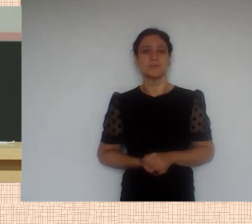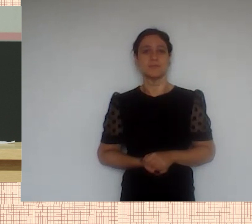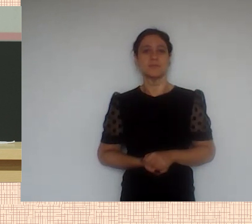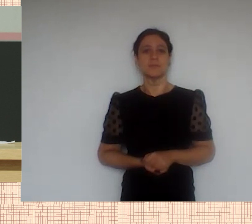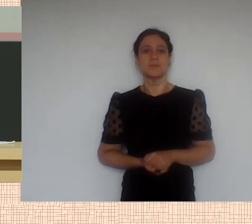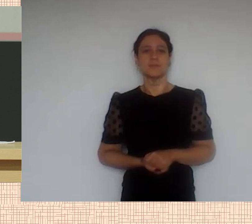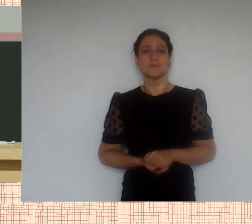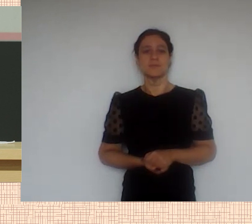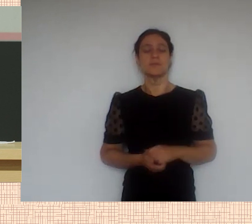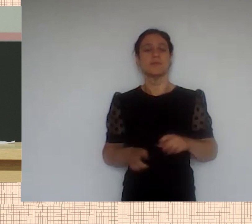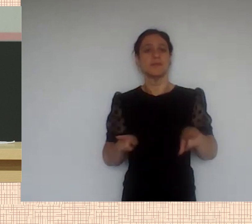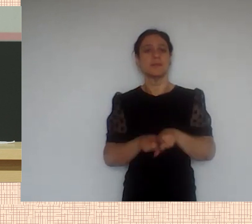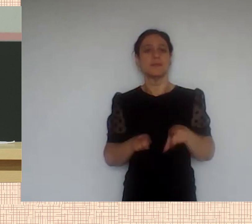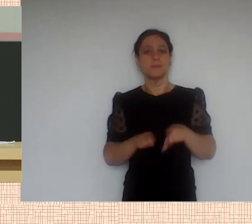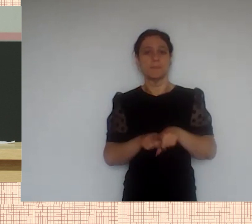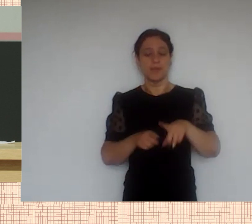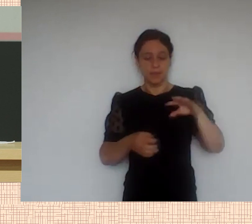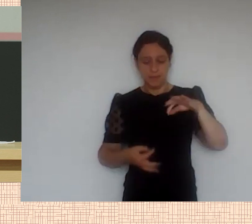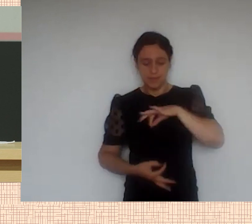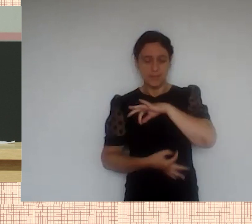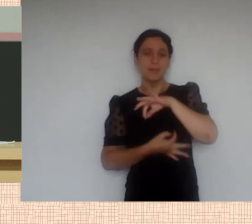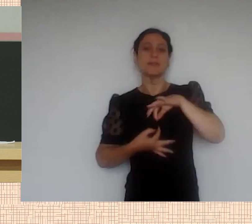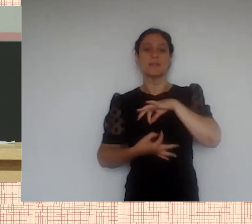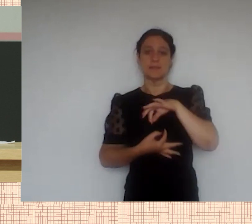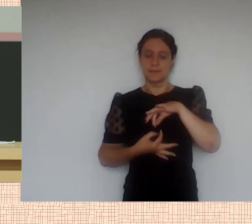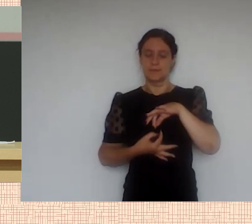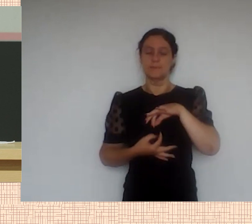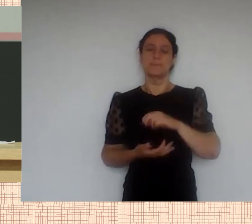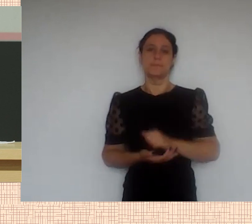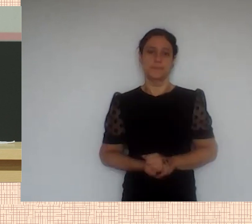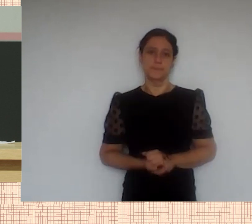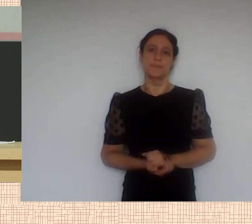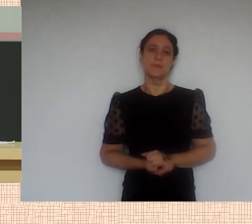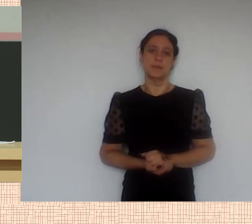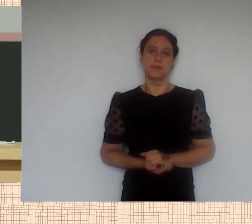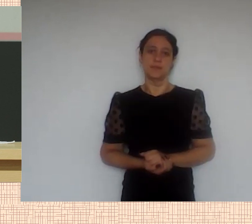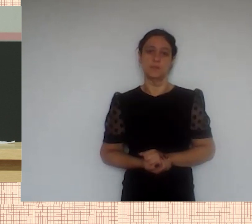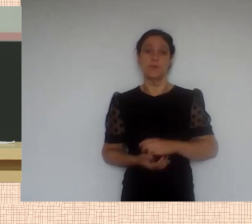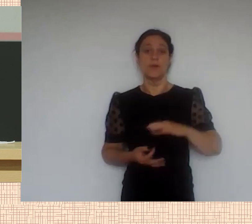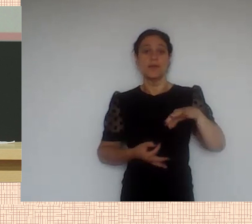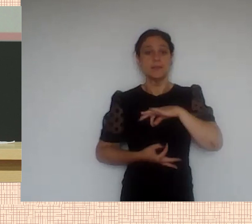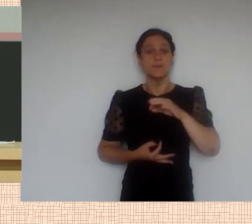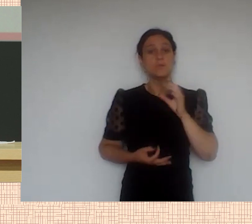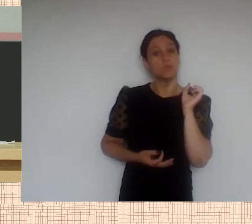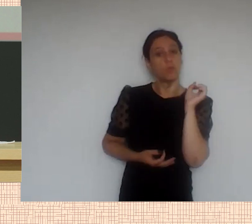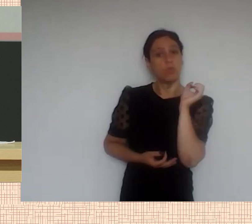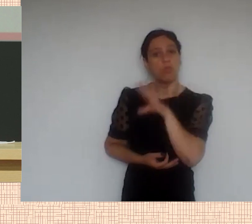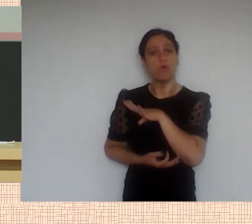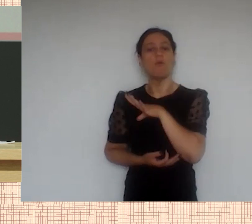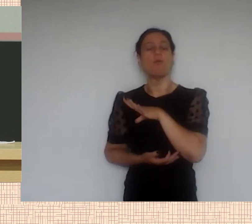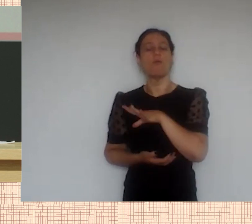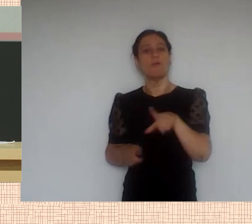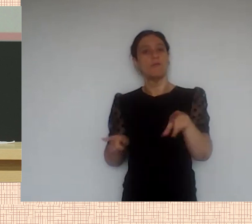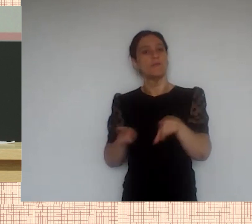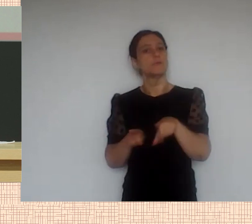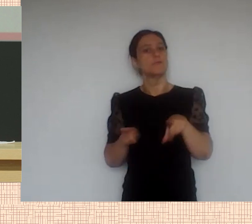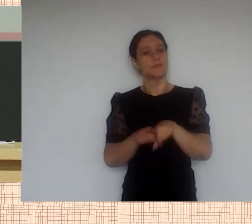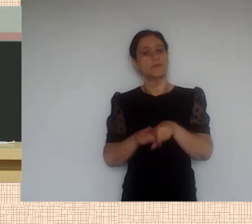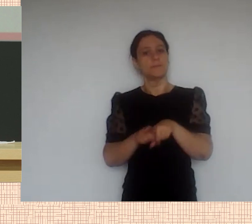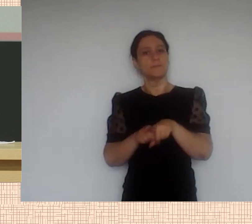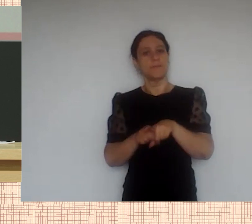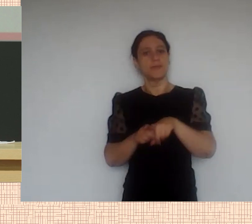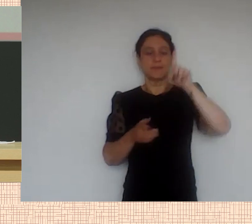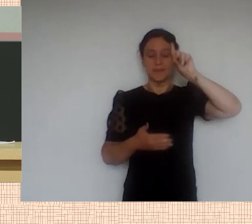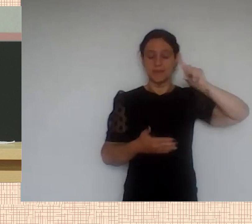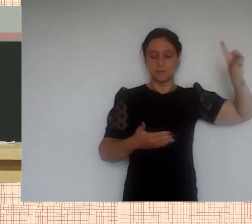nível do nosso espírito. O nosso espírito nasceu de novo. O nosso espírito ganhou